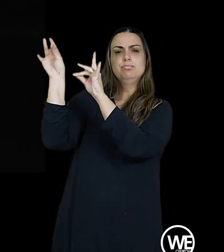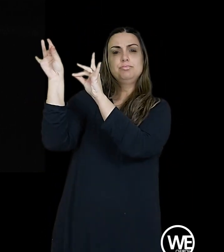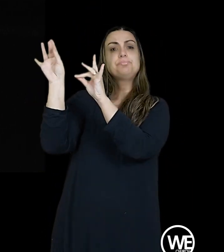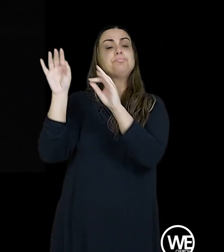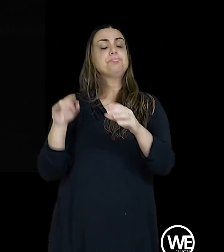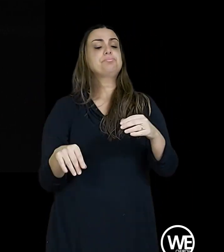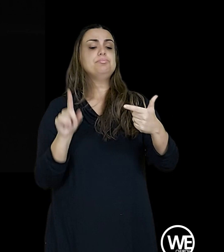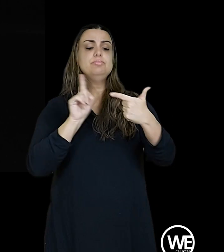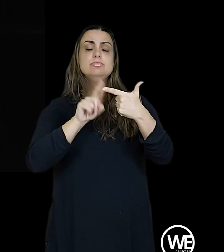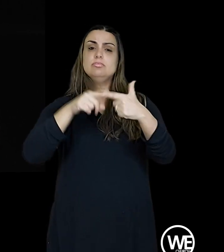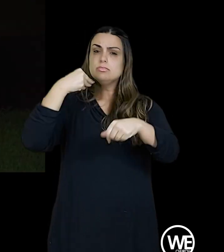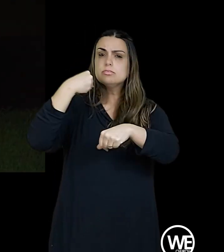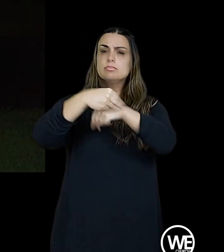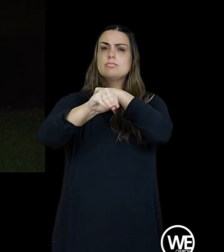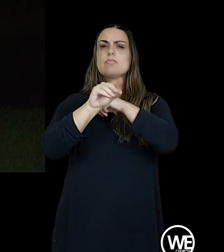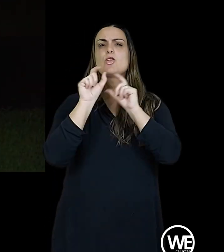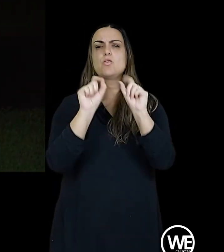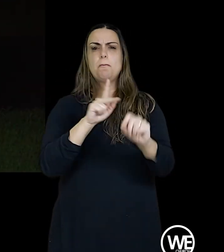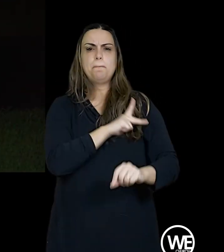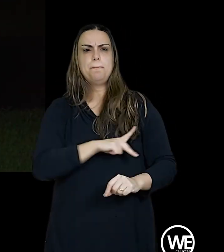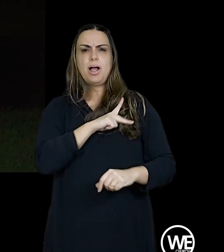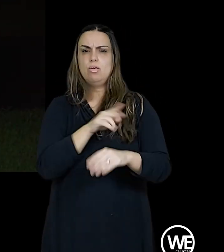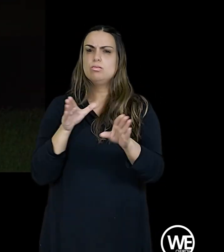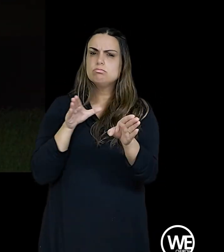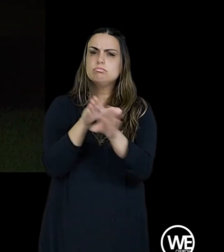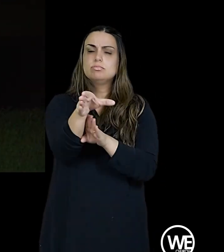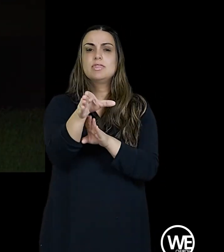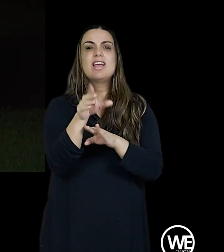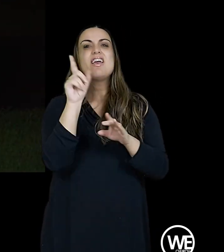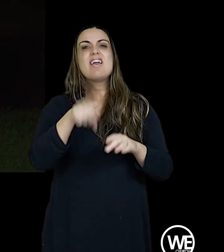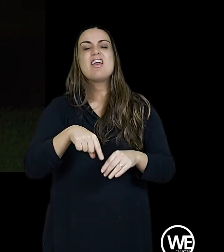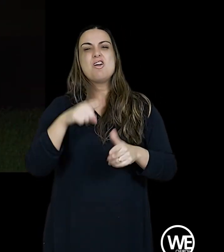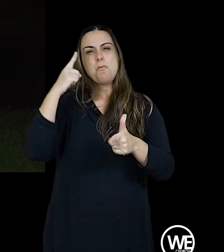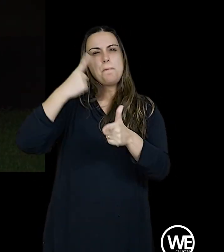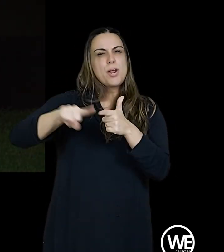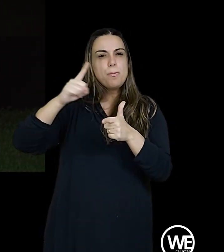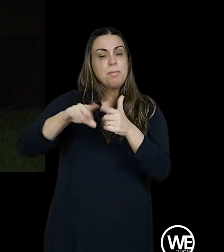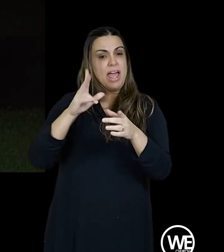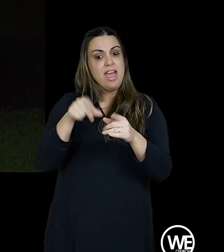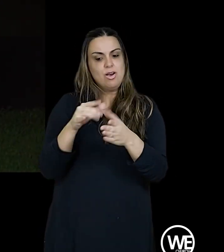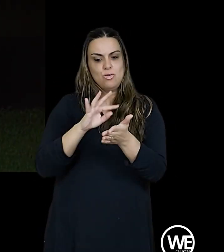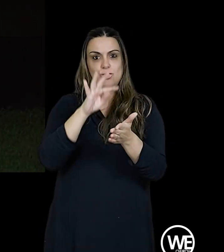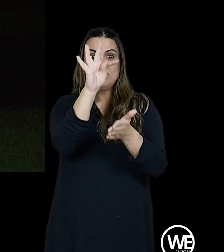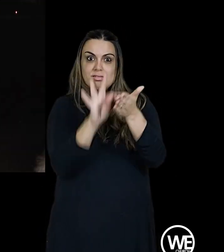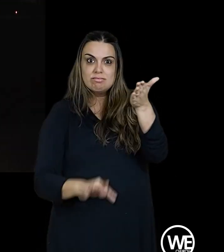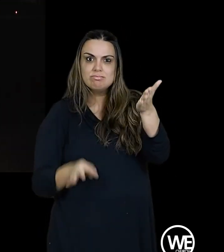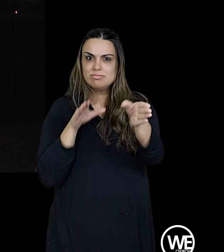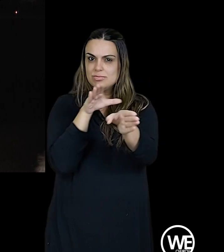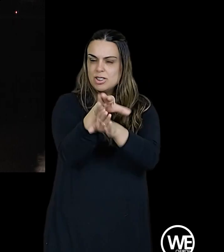enfrentar as nossas fraquezas. Olha só, fazendo uma leitura correta da tribulação. Esse é um conselho que o texto nos